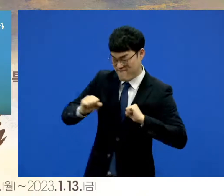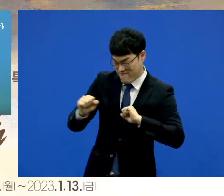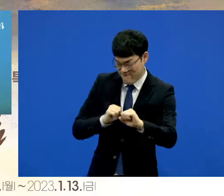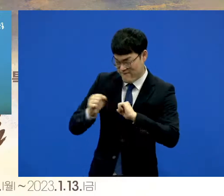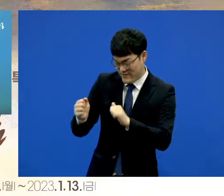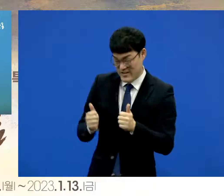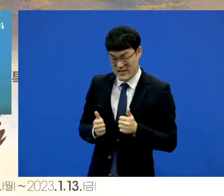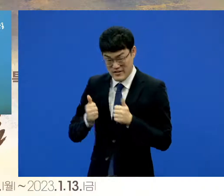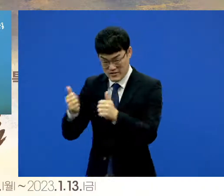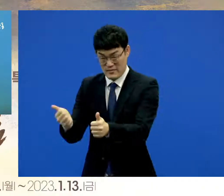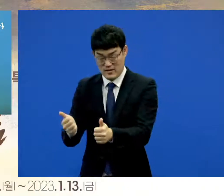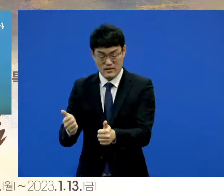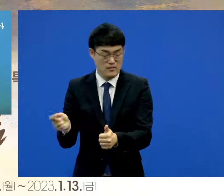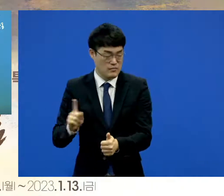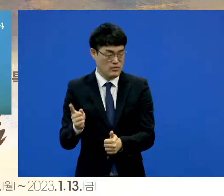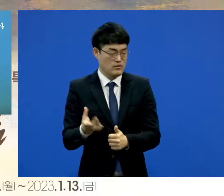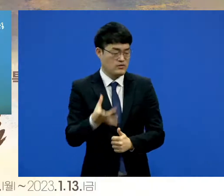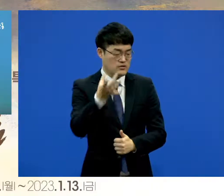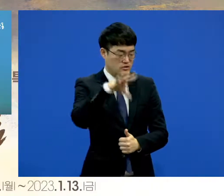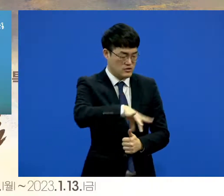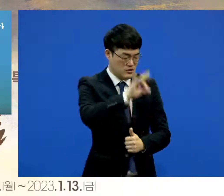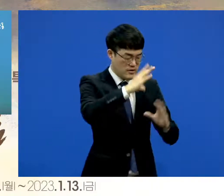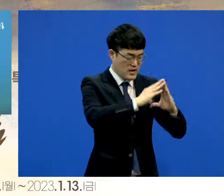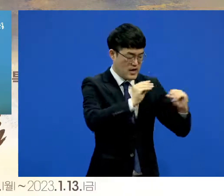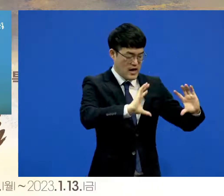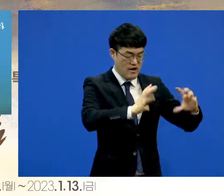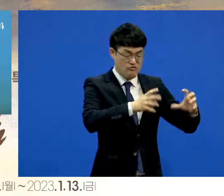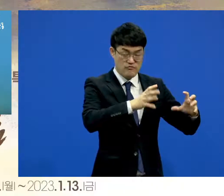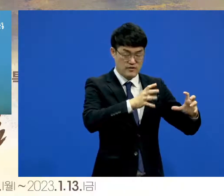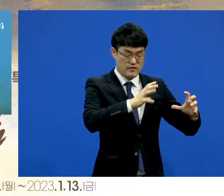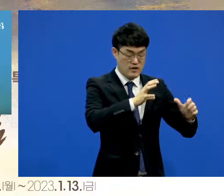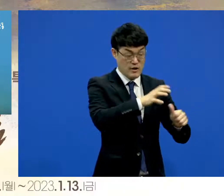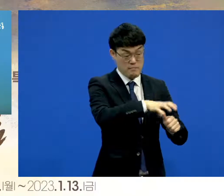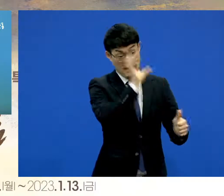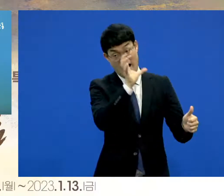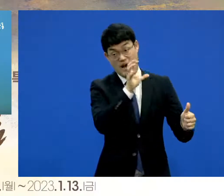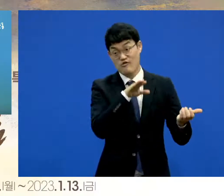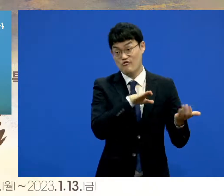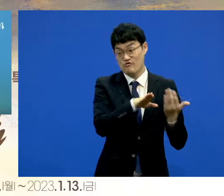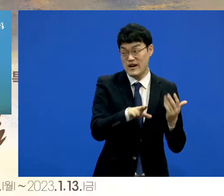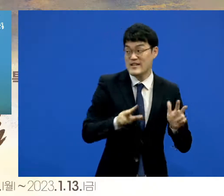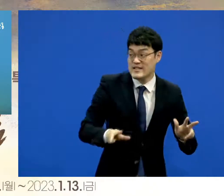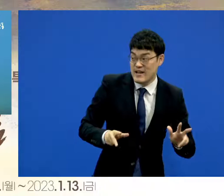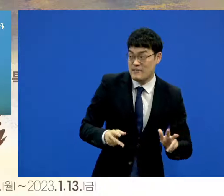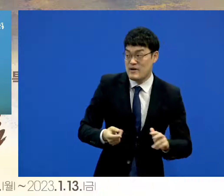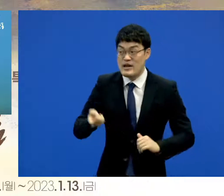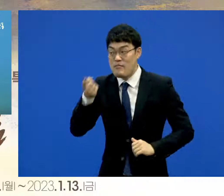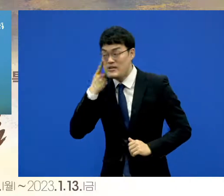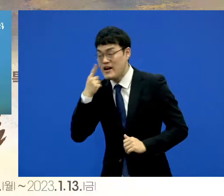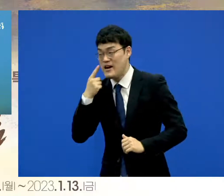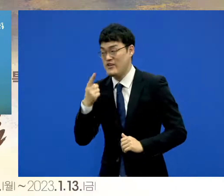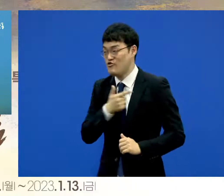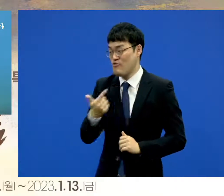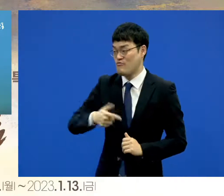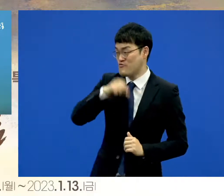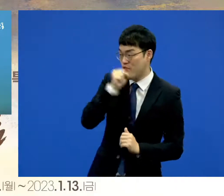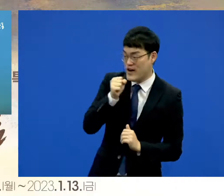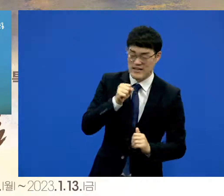마치 애굽에서 이스라엘 백성들이 그 애굽에서 막 벗어난 모습과 같아요. 와, 너무 좋은